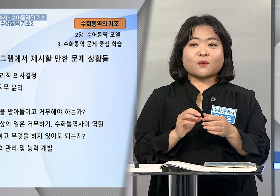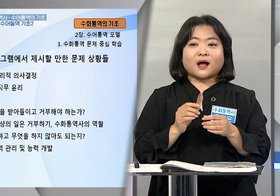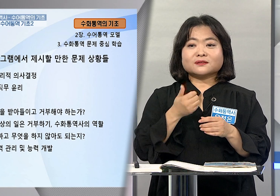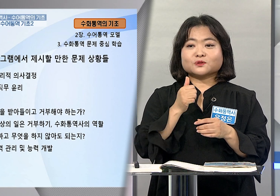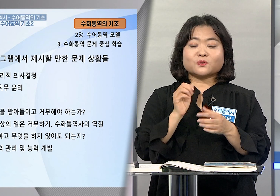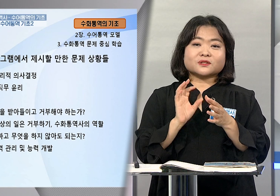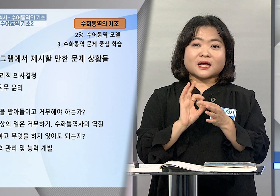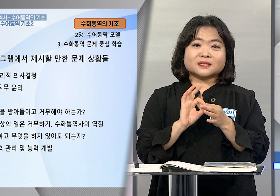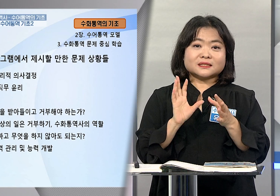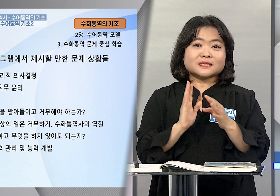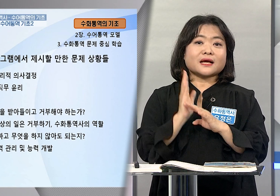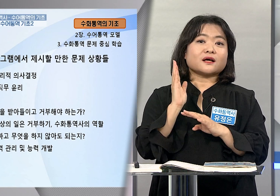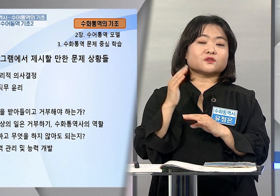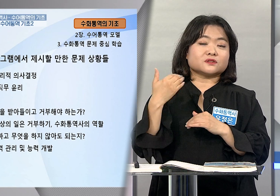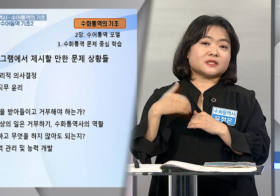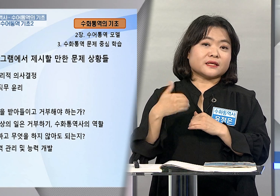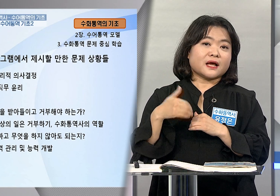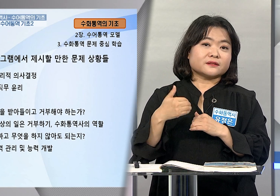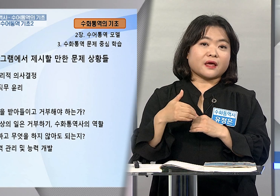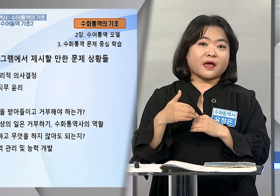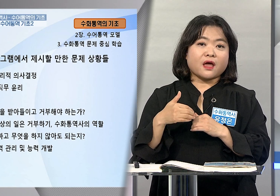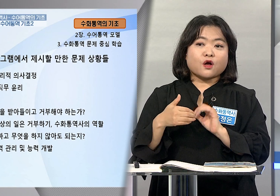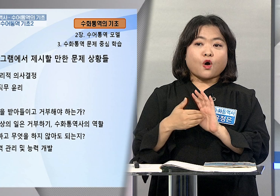상황. 통역사 그 이상의 것들을 얘기할 때